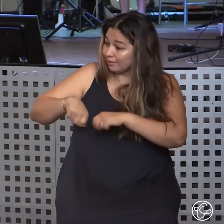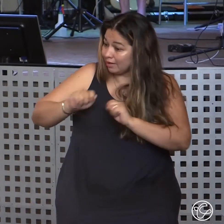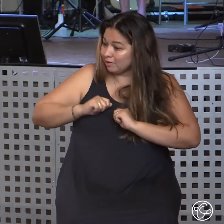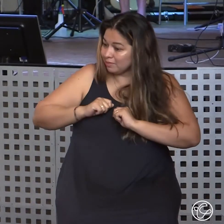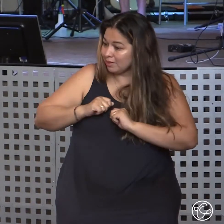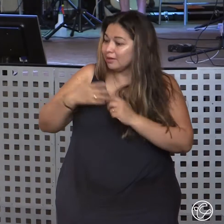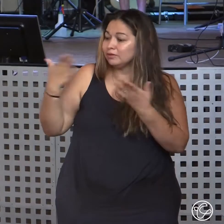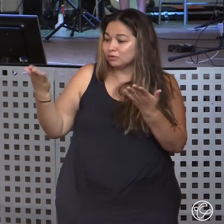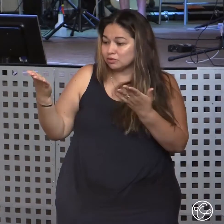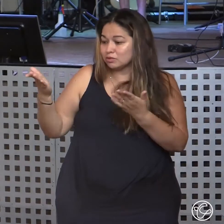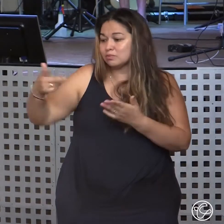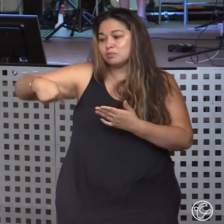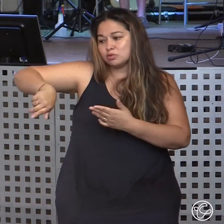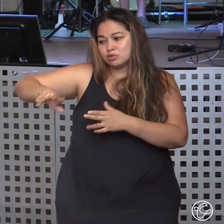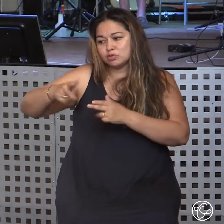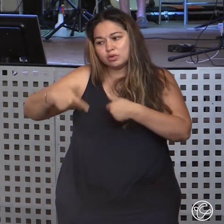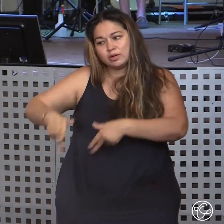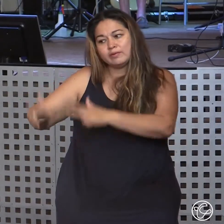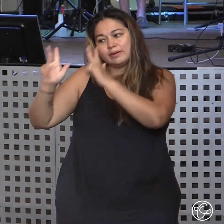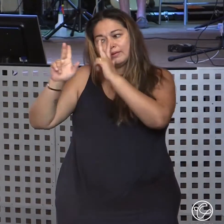a ser libres.